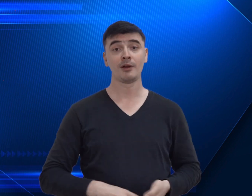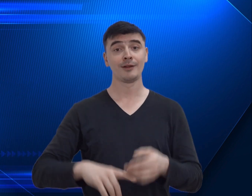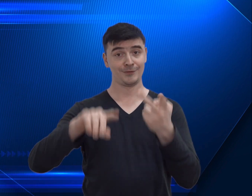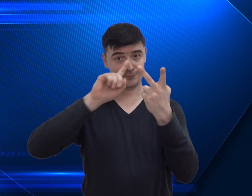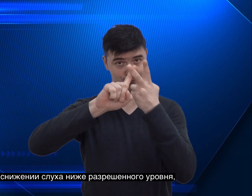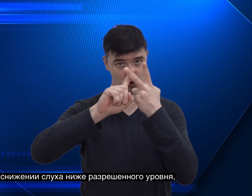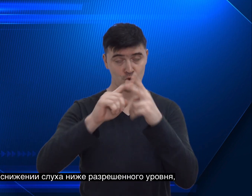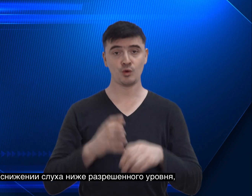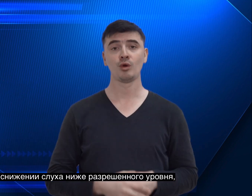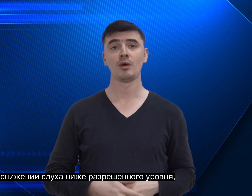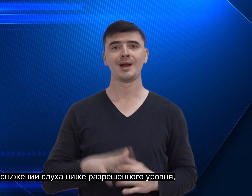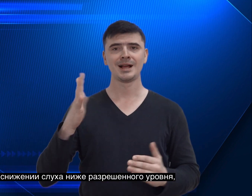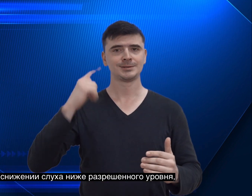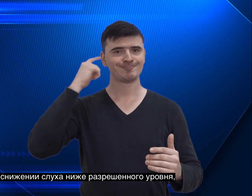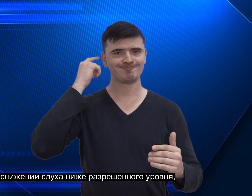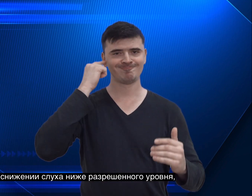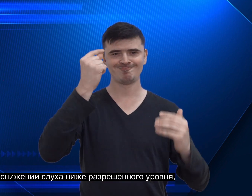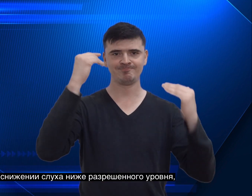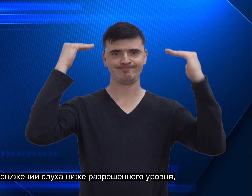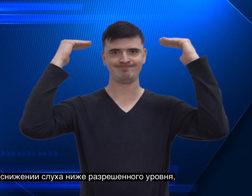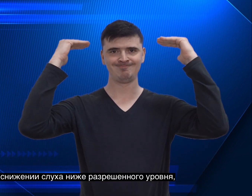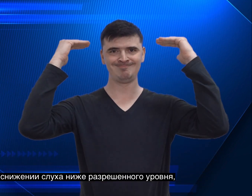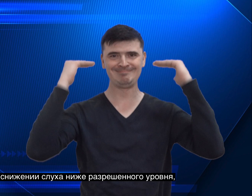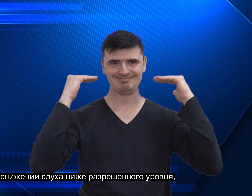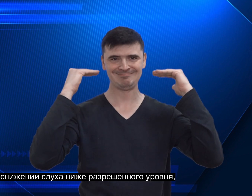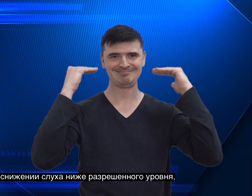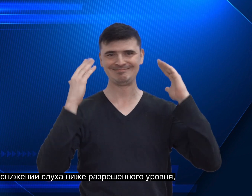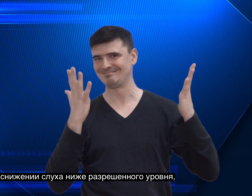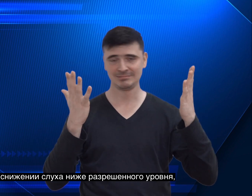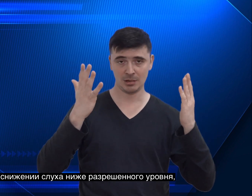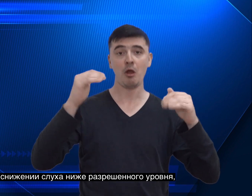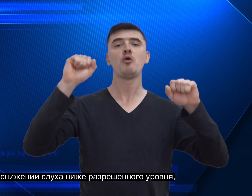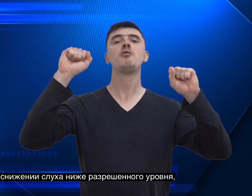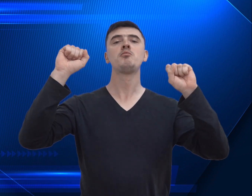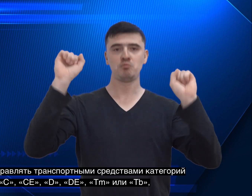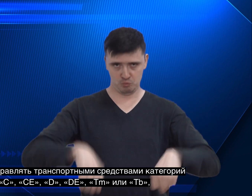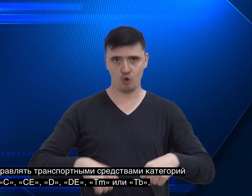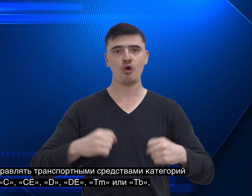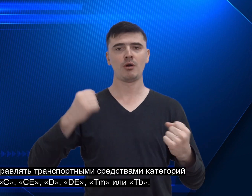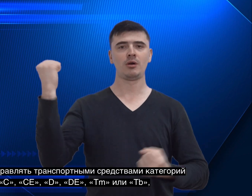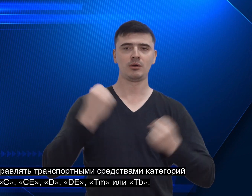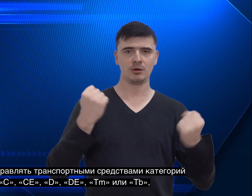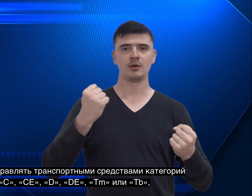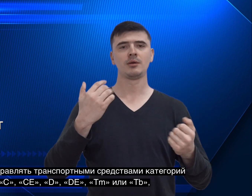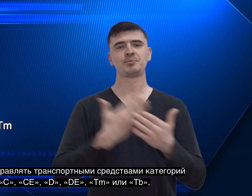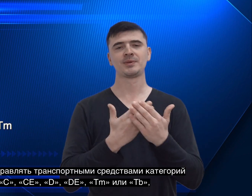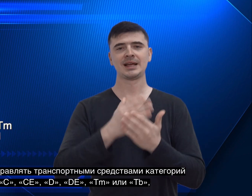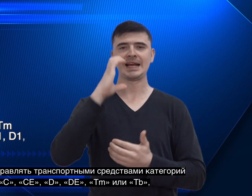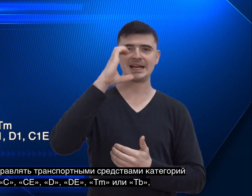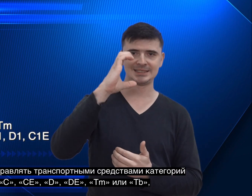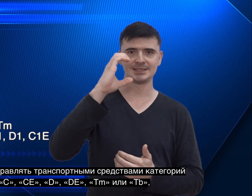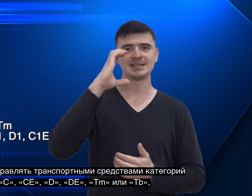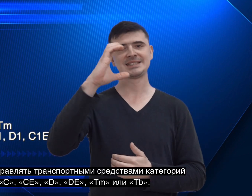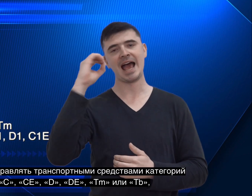Ну а, я думаю. Ну, ну, Это же,